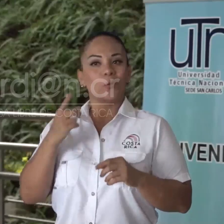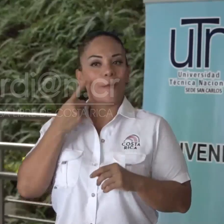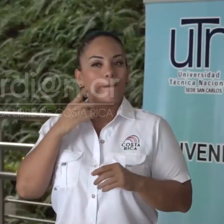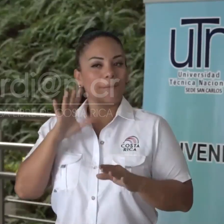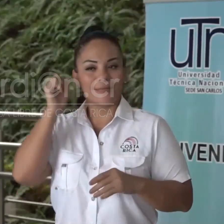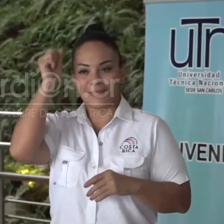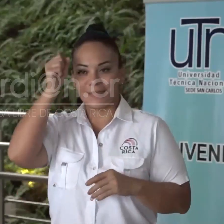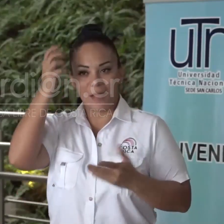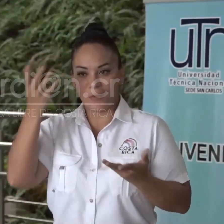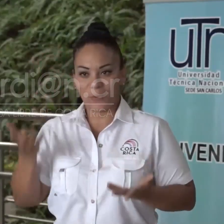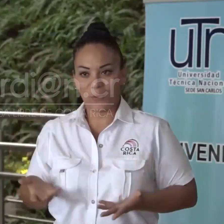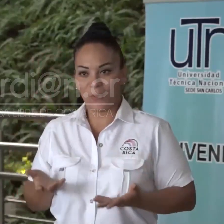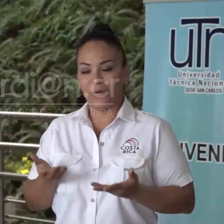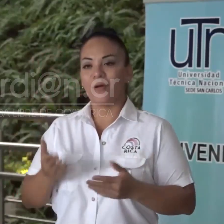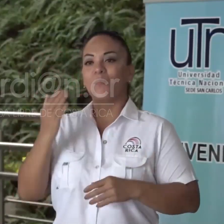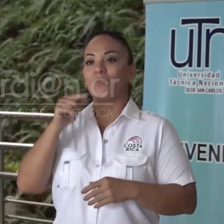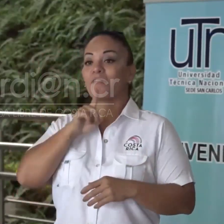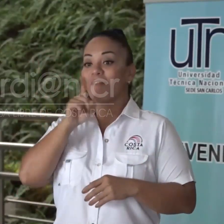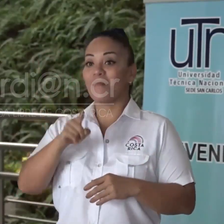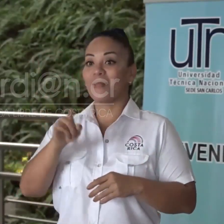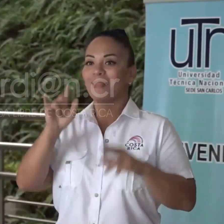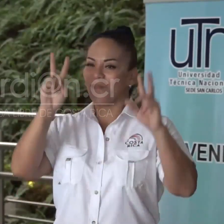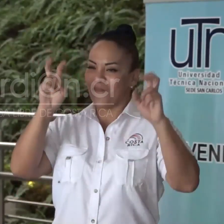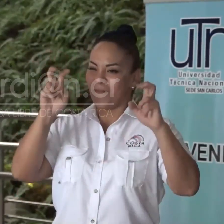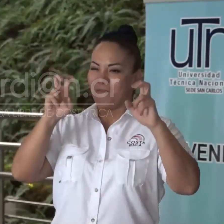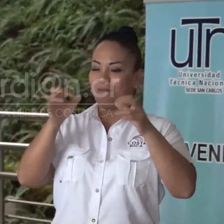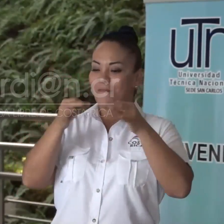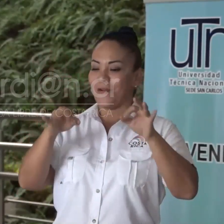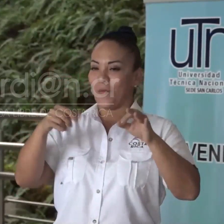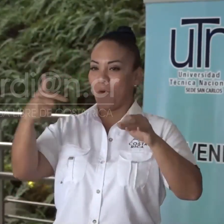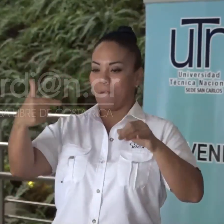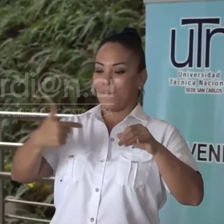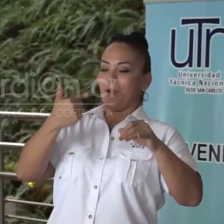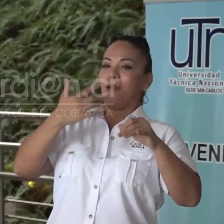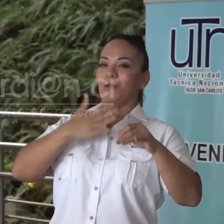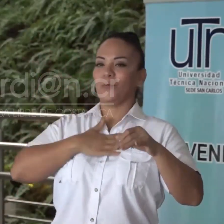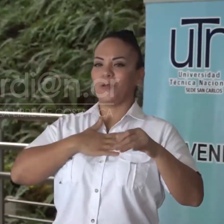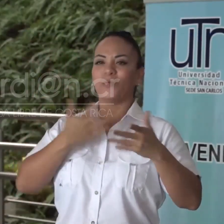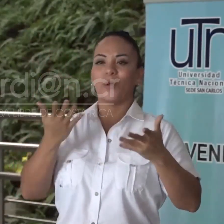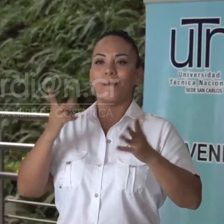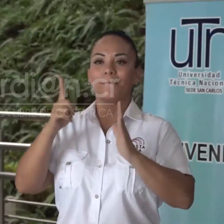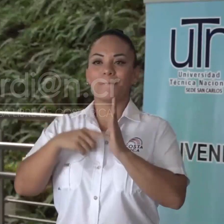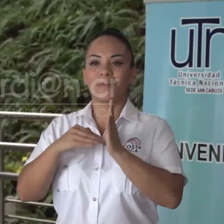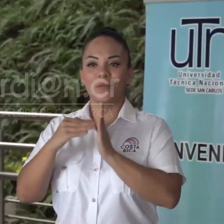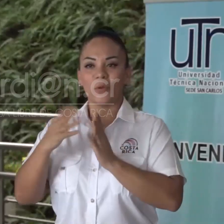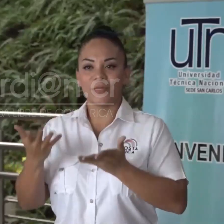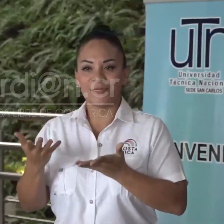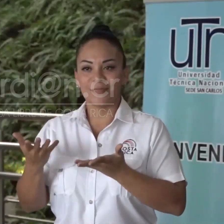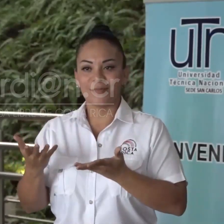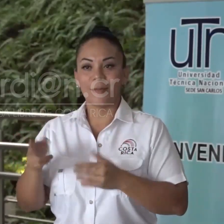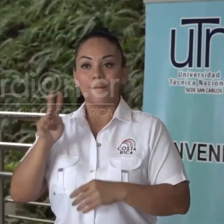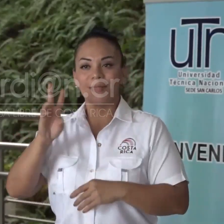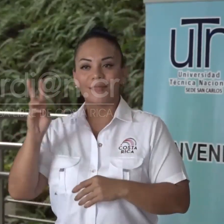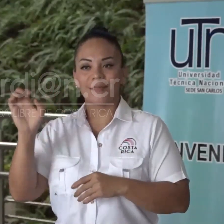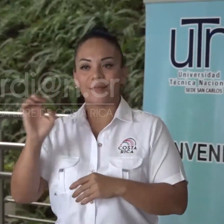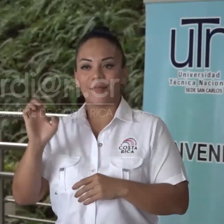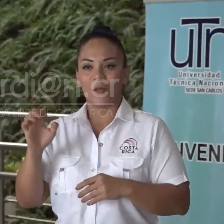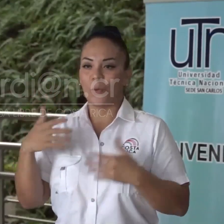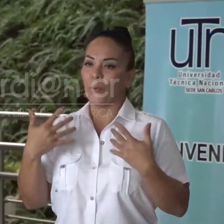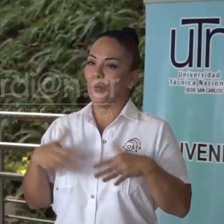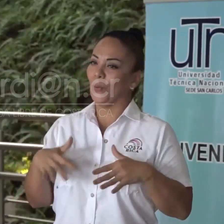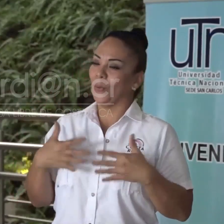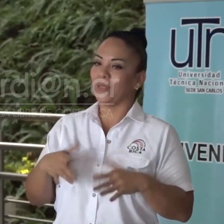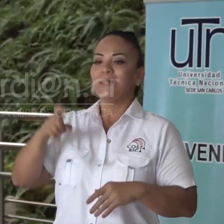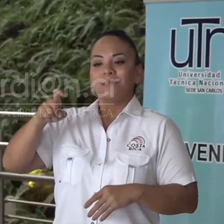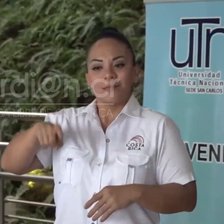sabio, porque el balazo en el pecho son esos 1.000 millones, el 26 de enero,